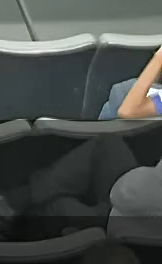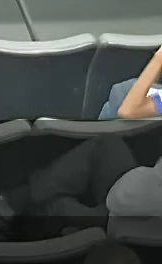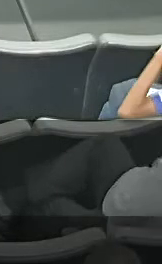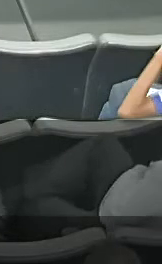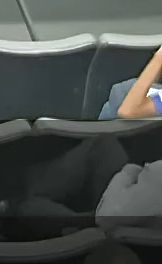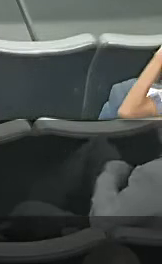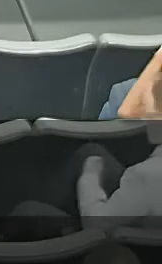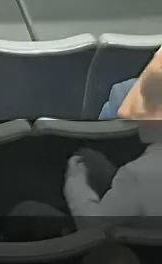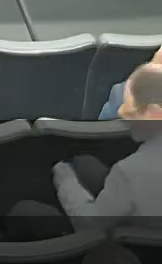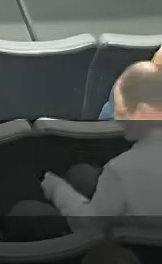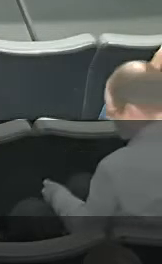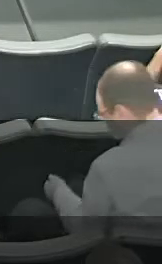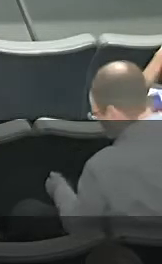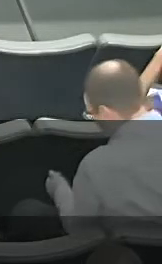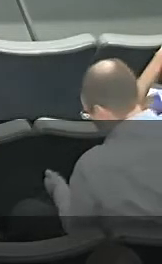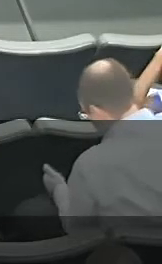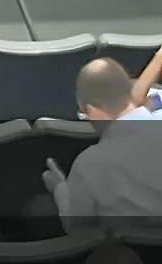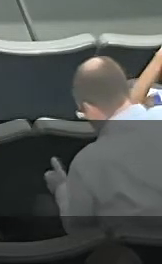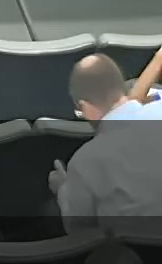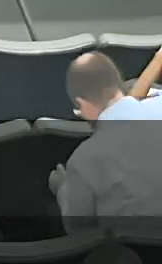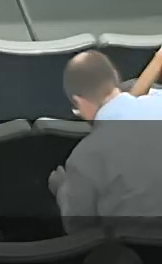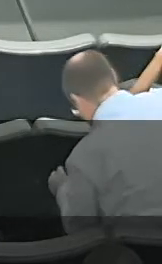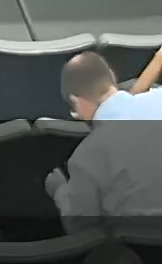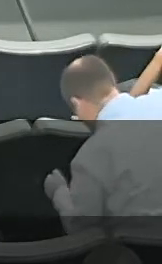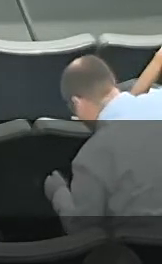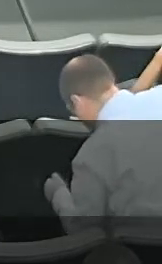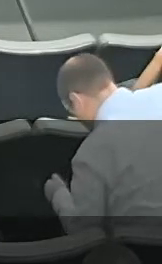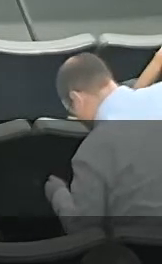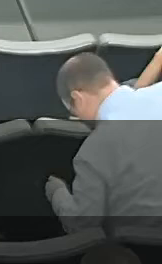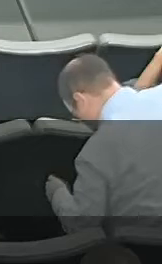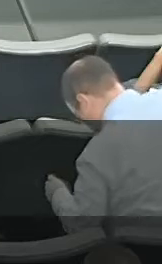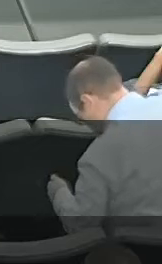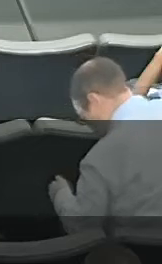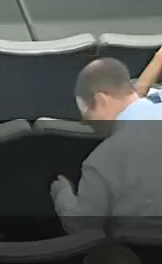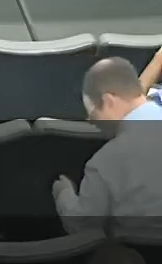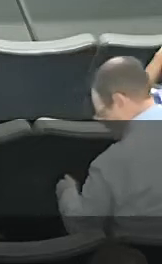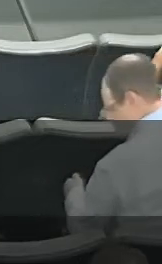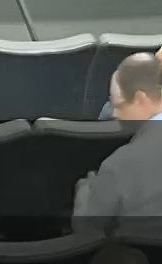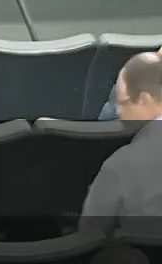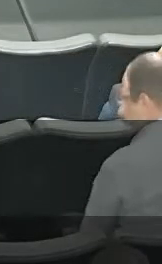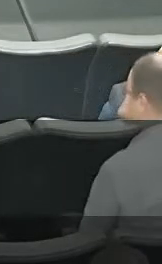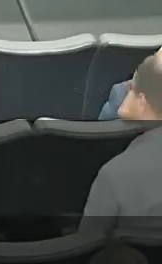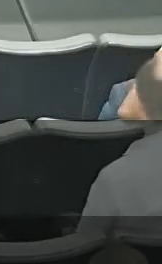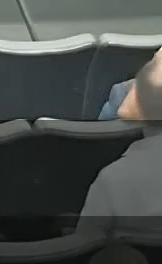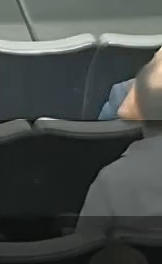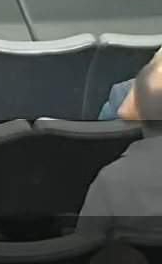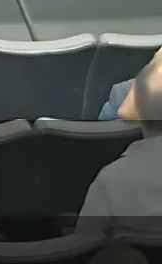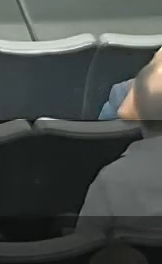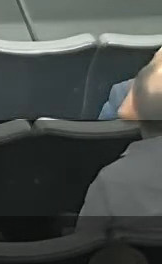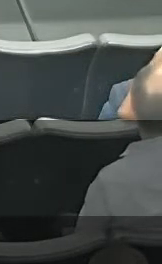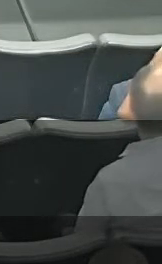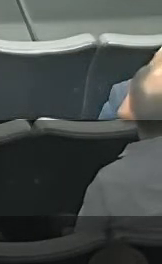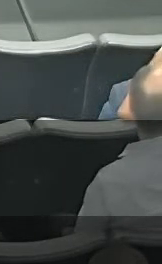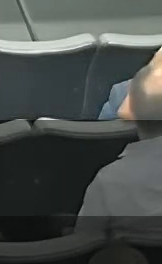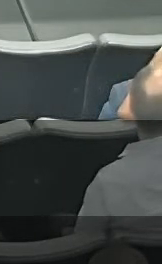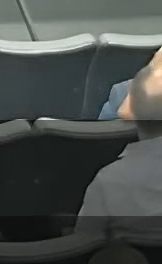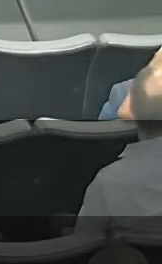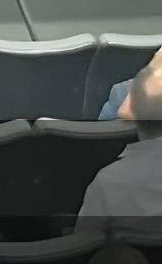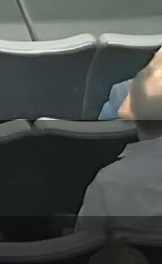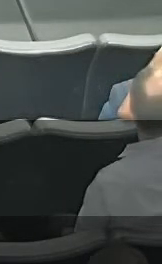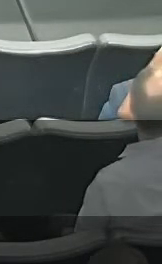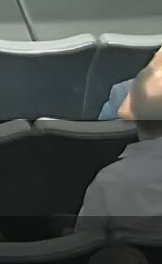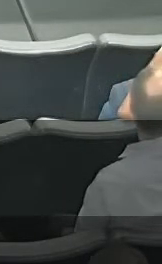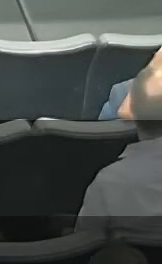nessas discussões como também para a gente poder debater e implementar as políticas públicas que ocorre em outros estados